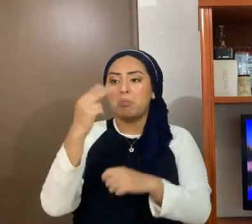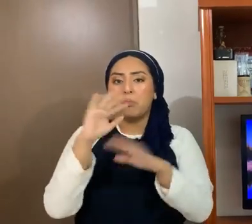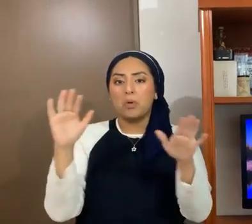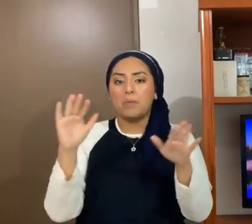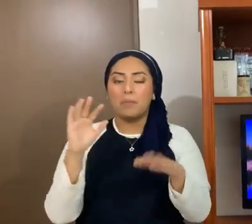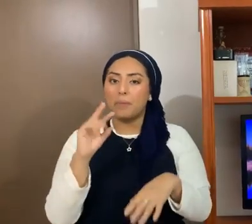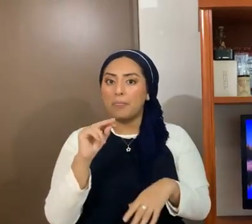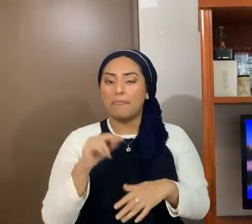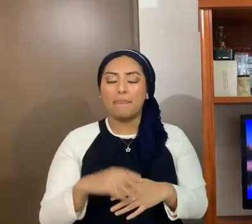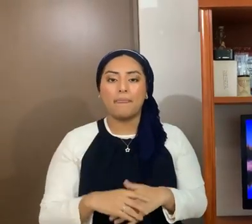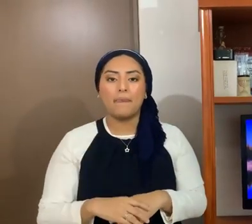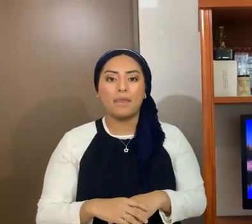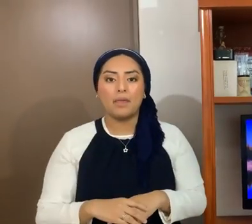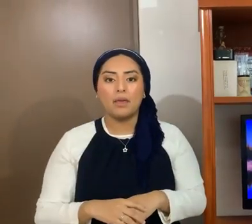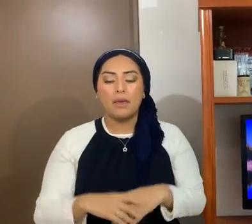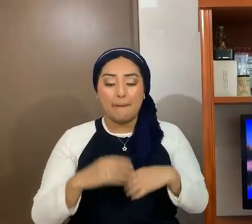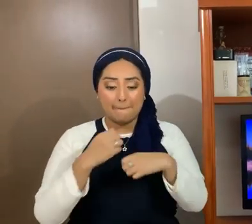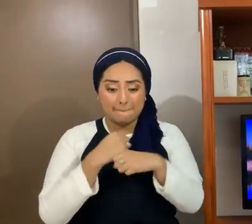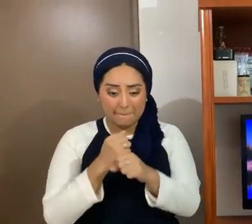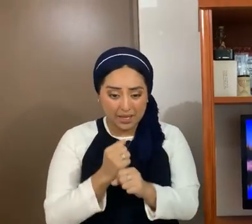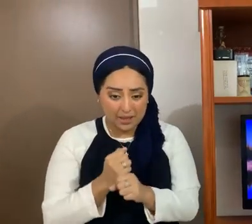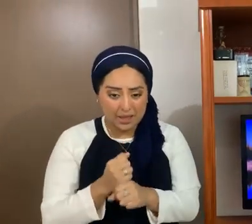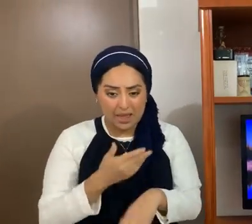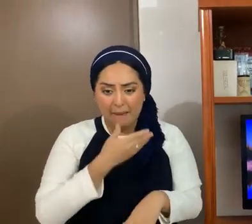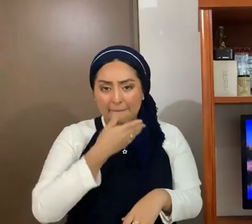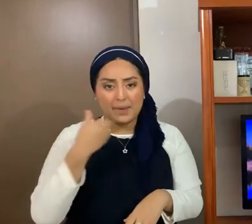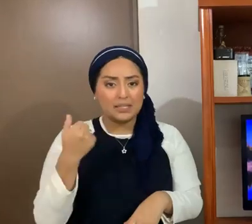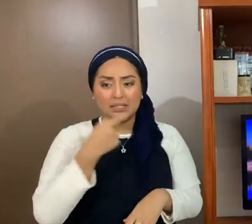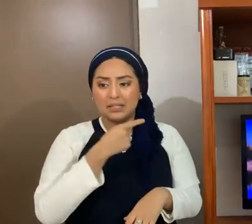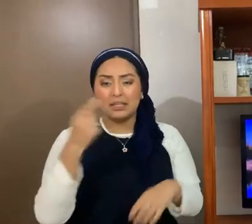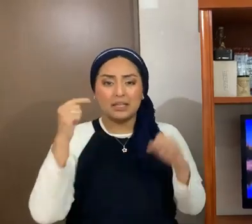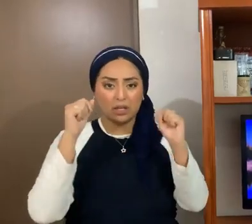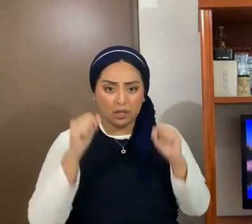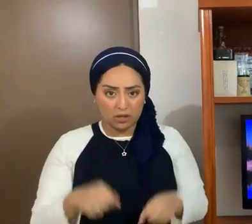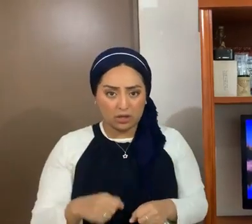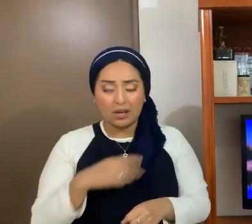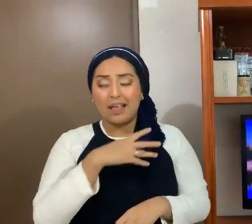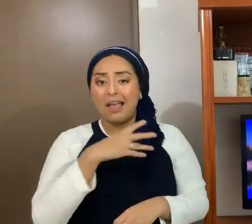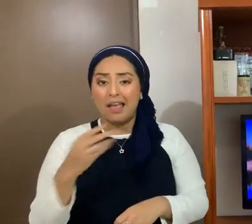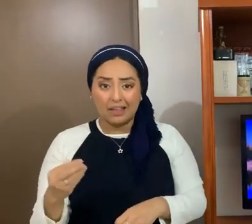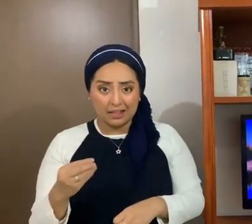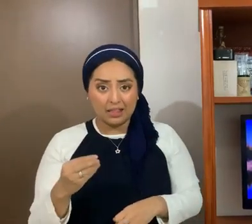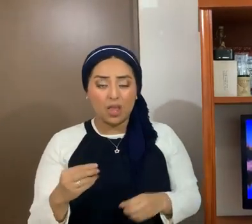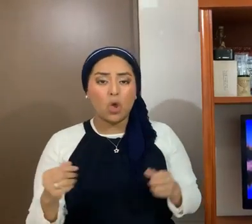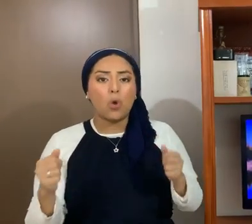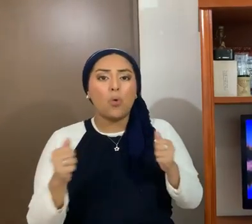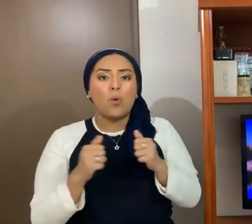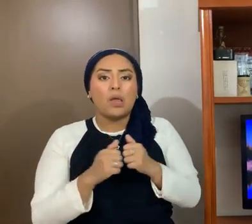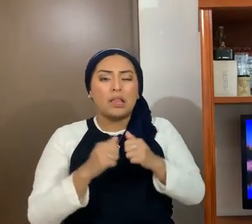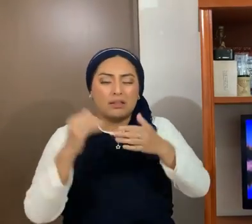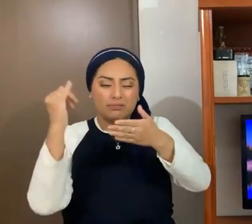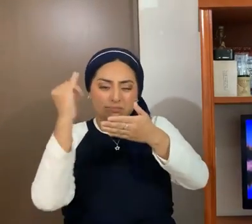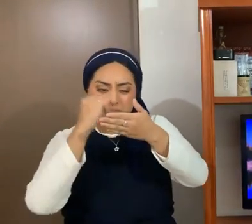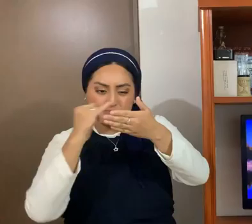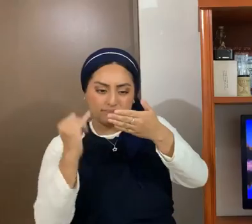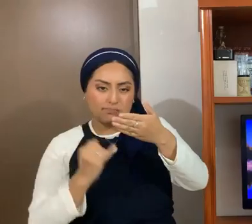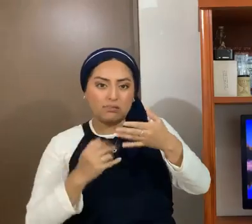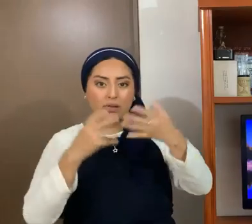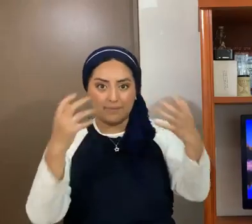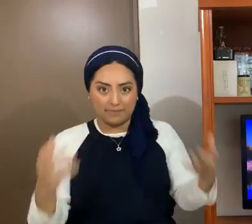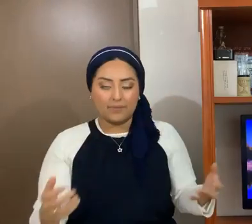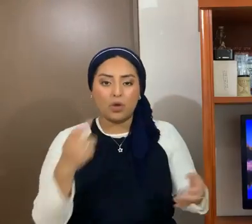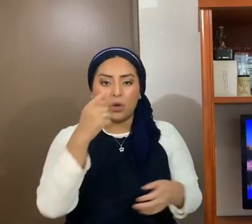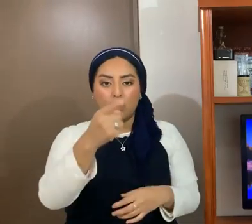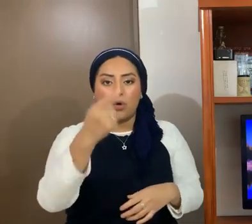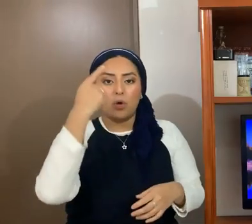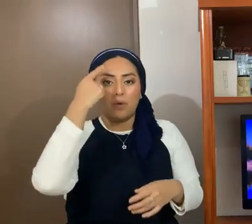columnas. No, las hizo lo mejor que pudo y además con gran detalle. ¿Qué les parece